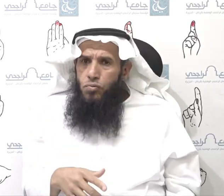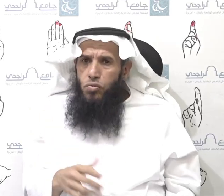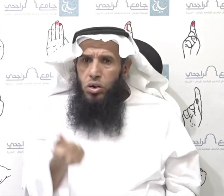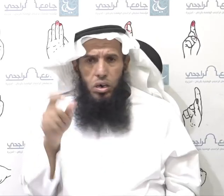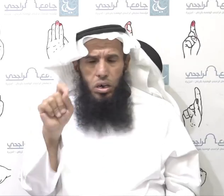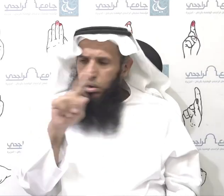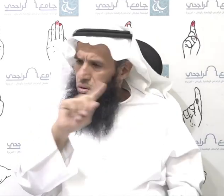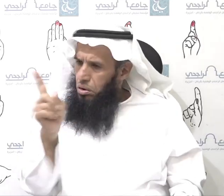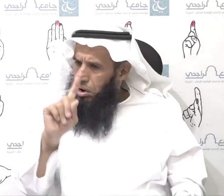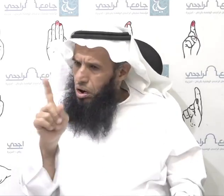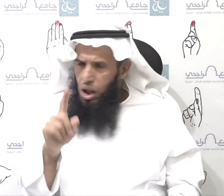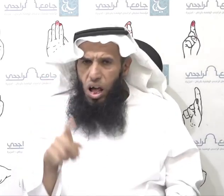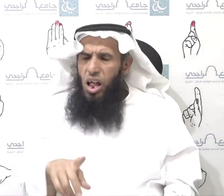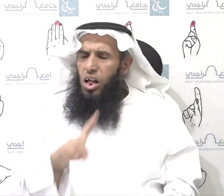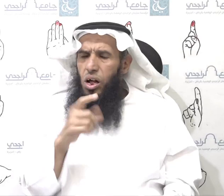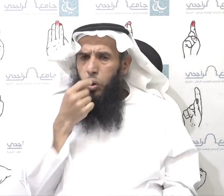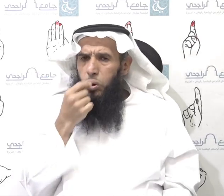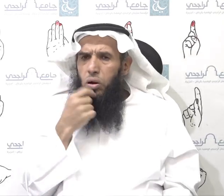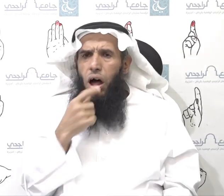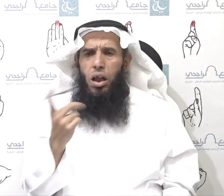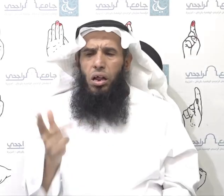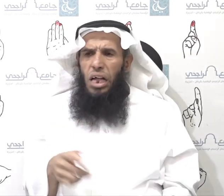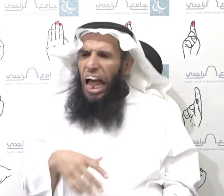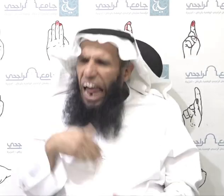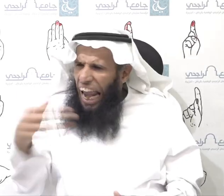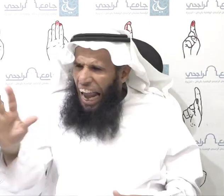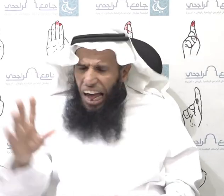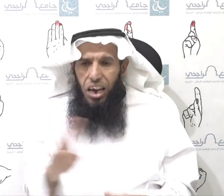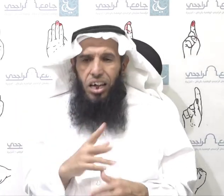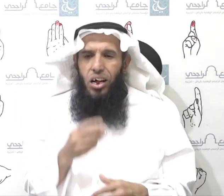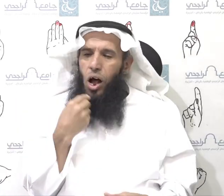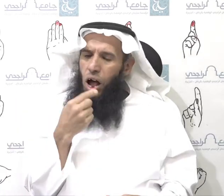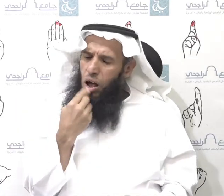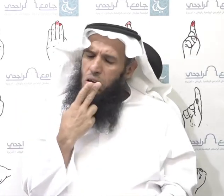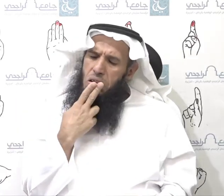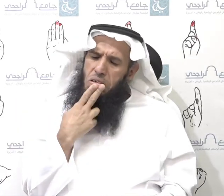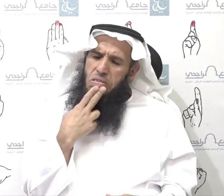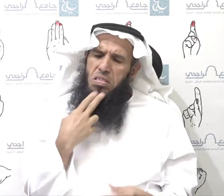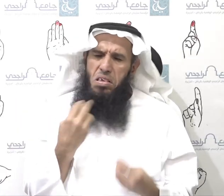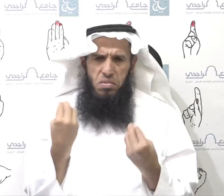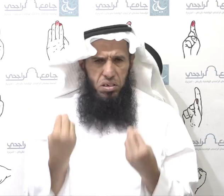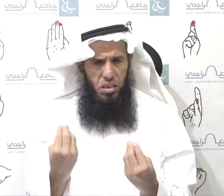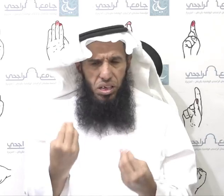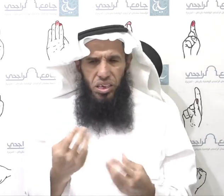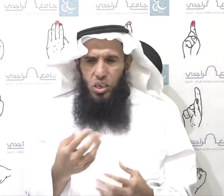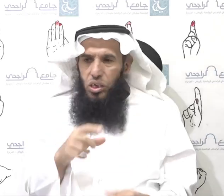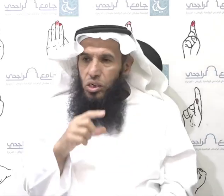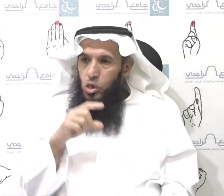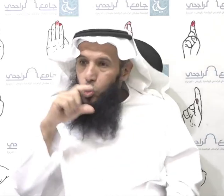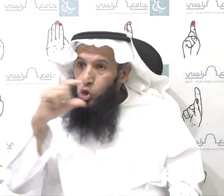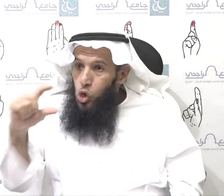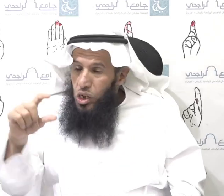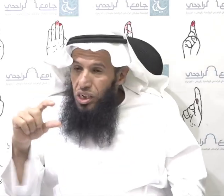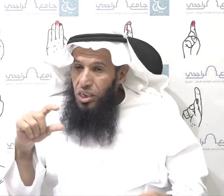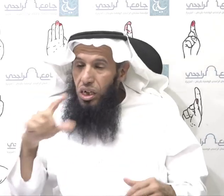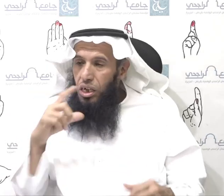ولا تنهرهما، وقل لهما قولا كريما، واخفض لهما جناح الذل من